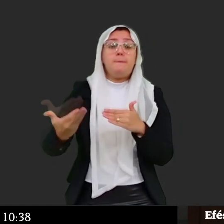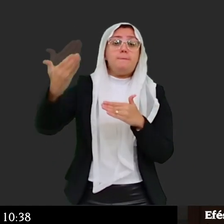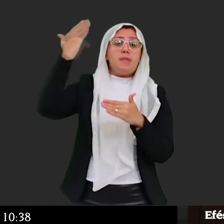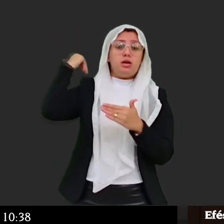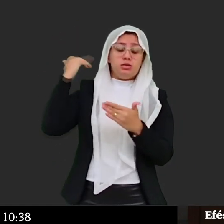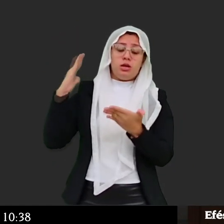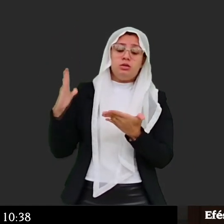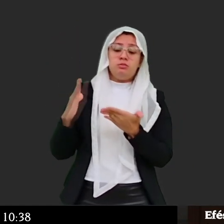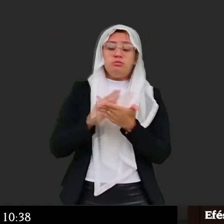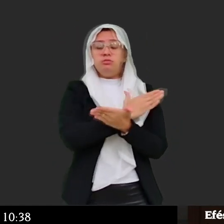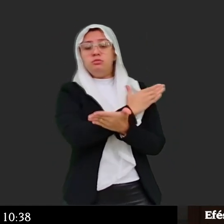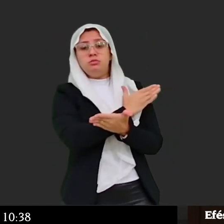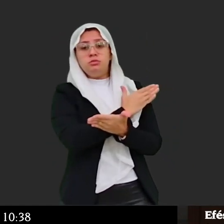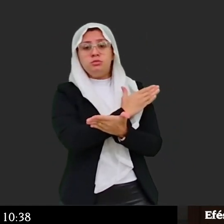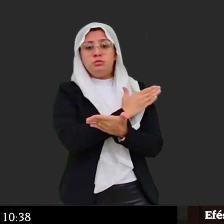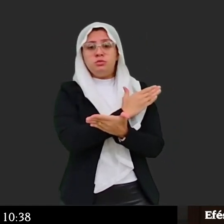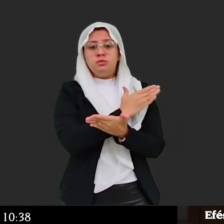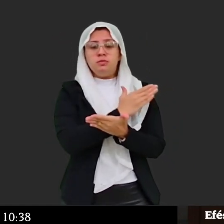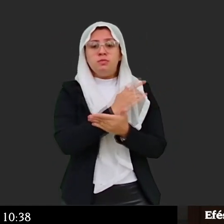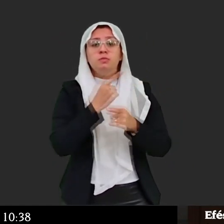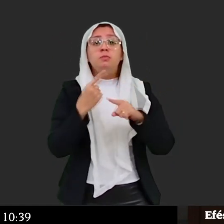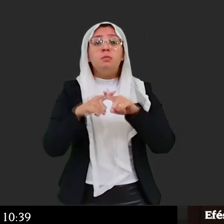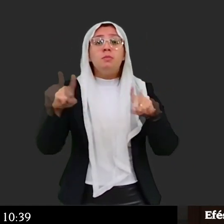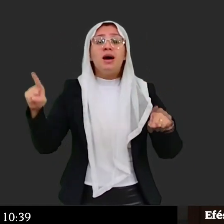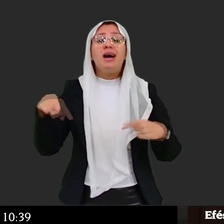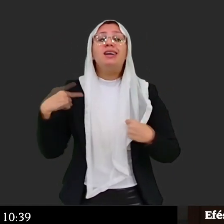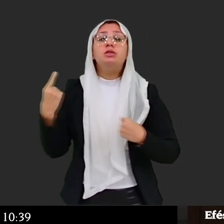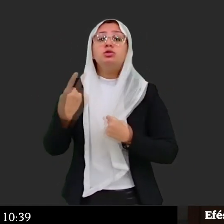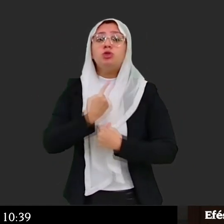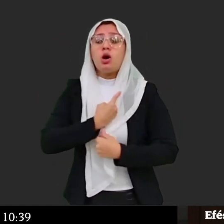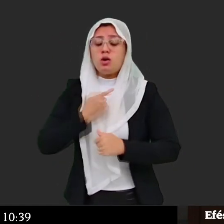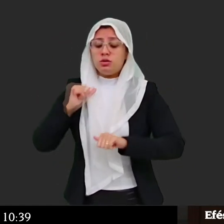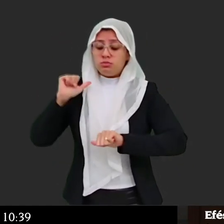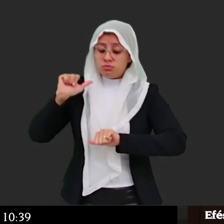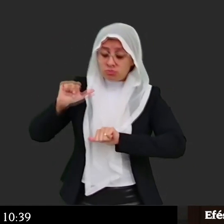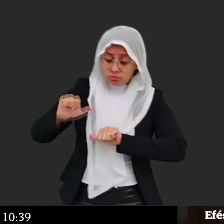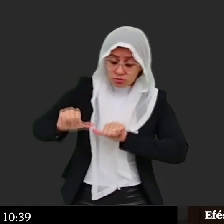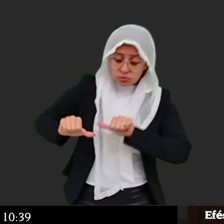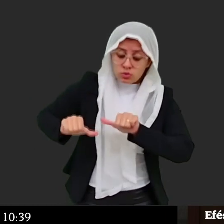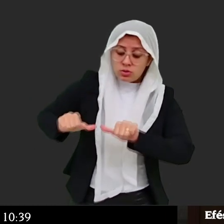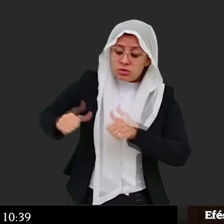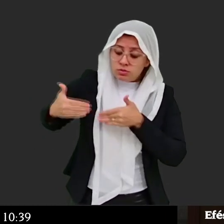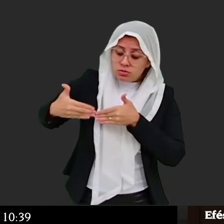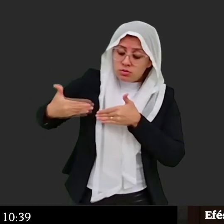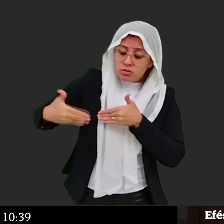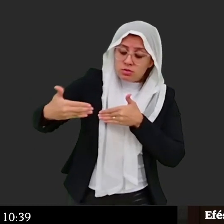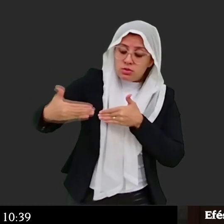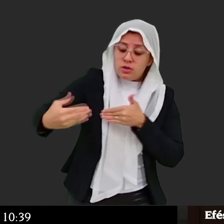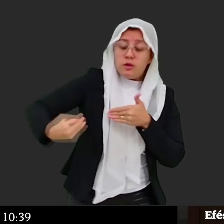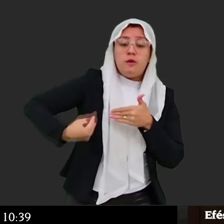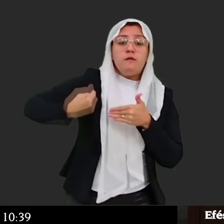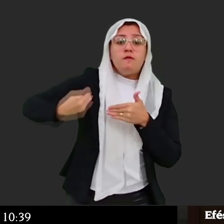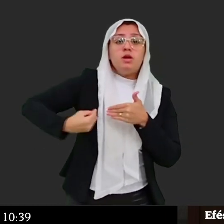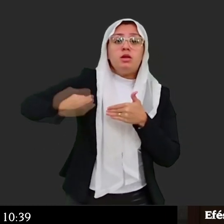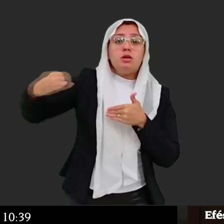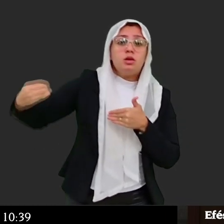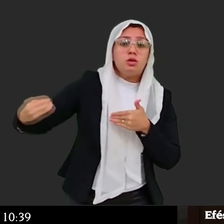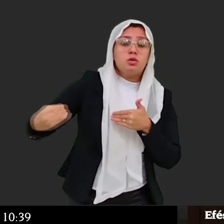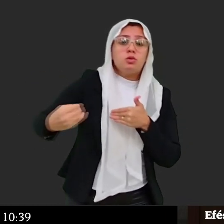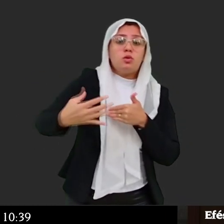vosso sentido, e vos revistais do novo homem, que segundo Deus é criado